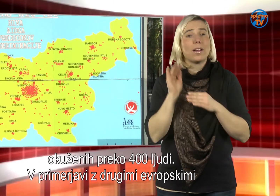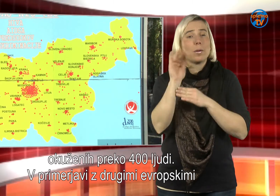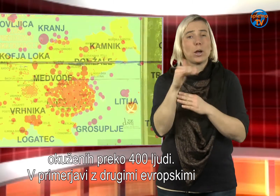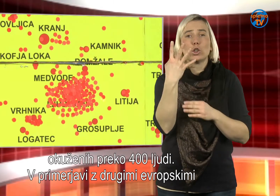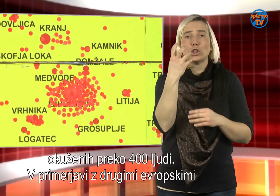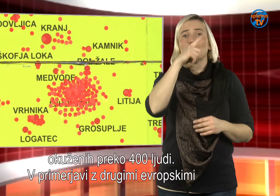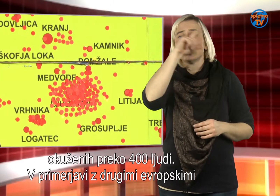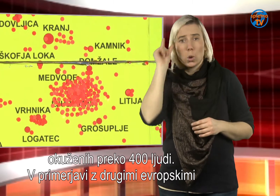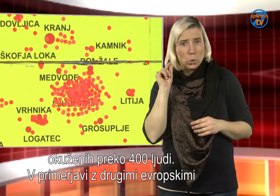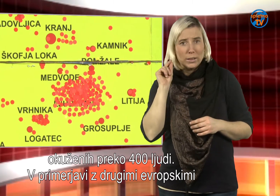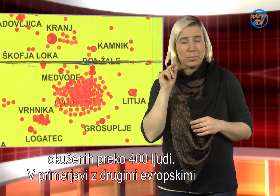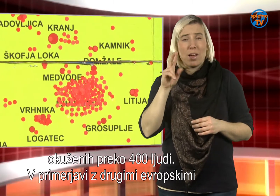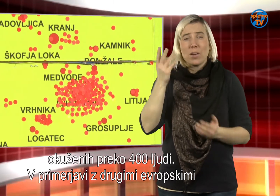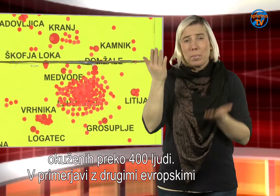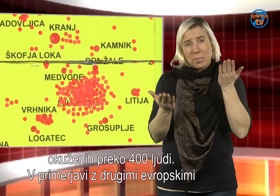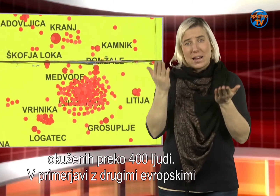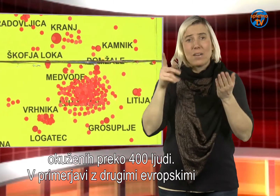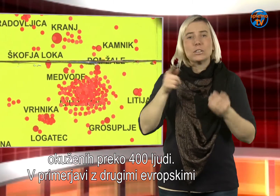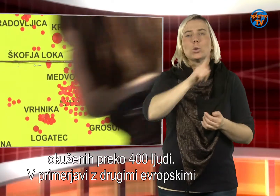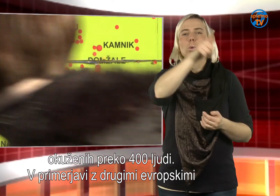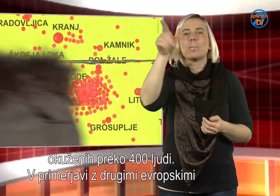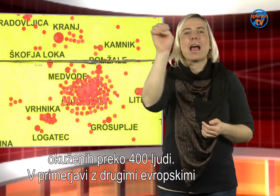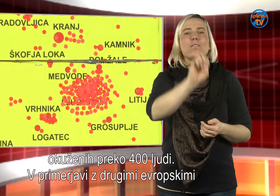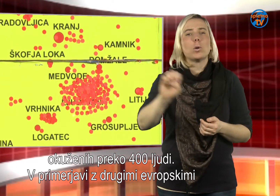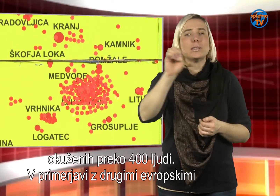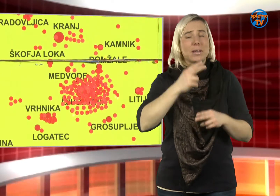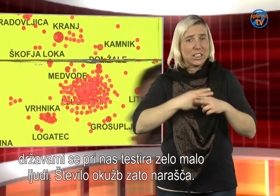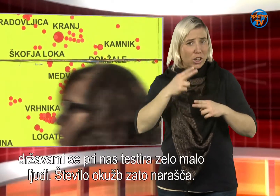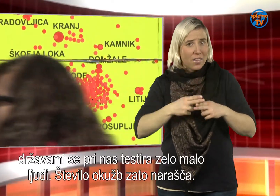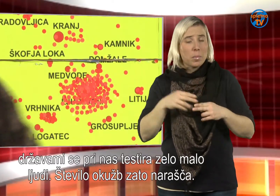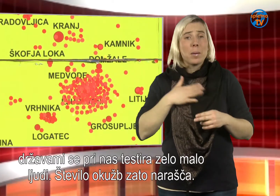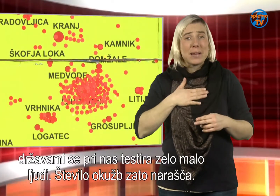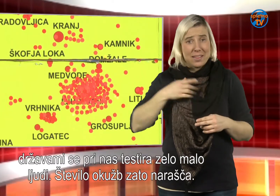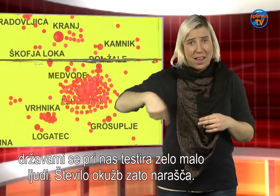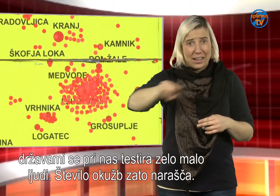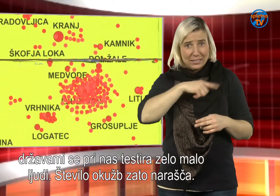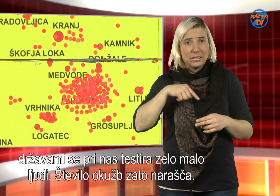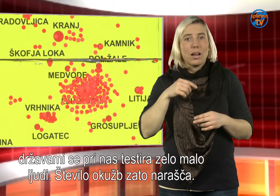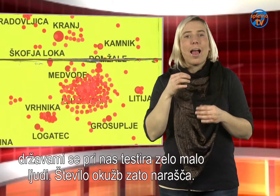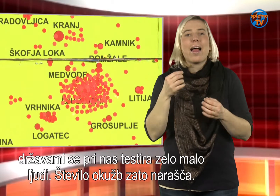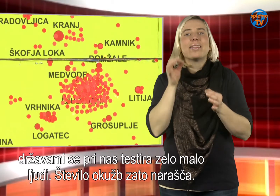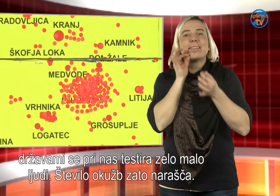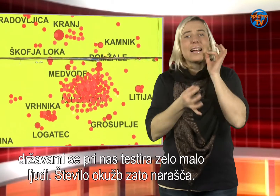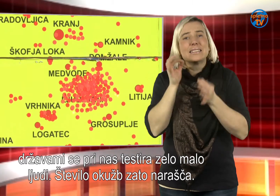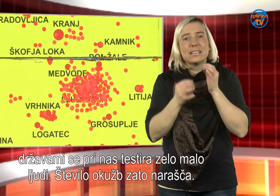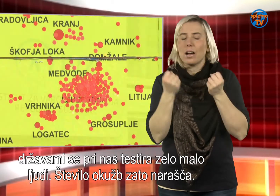ljudi. V primerjavi z drugimi evropskimi državami se pri nas testira zelo malo ljudi.